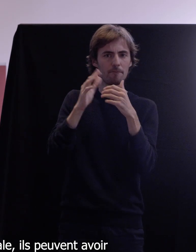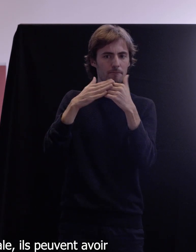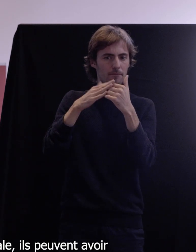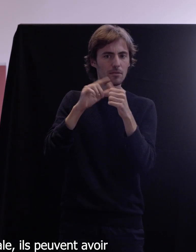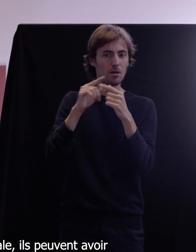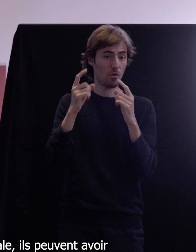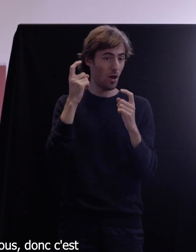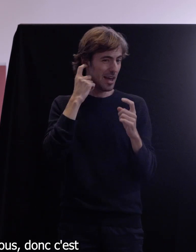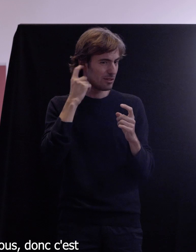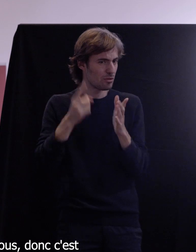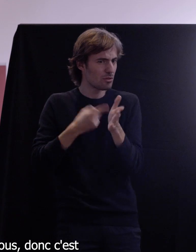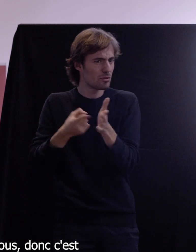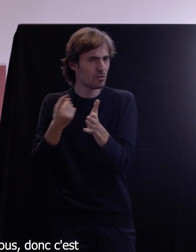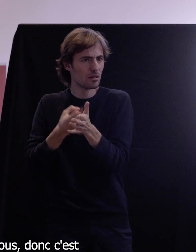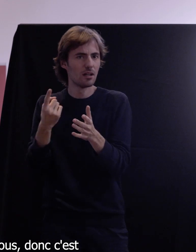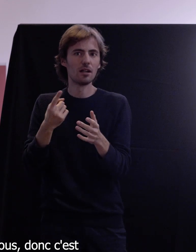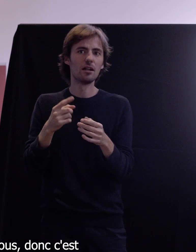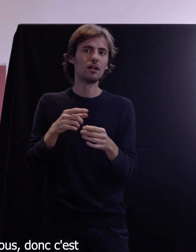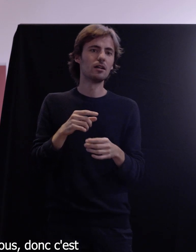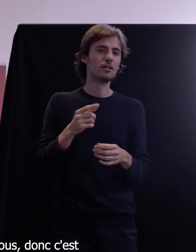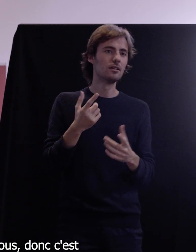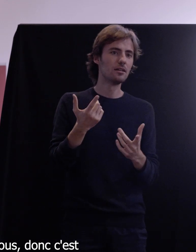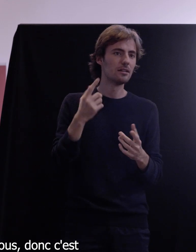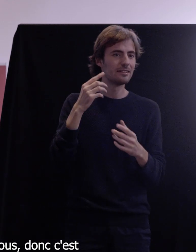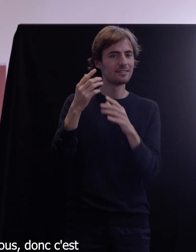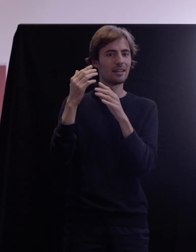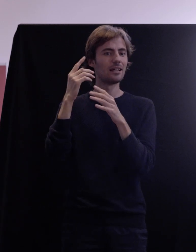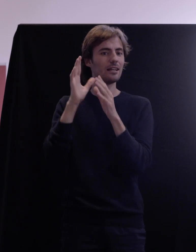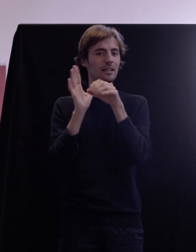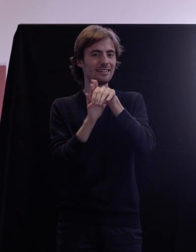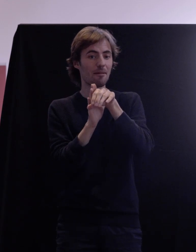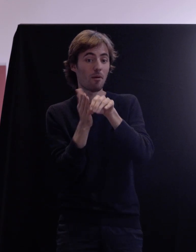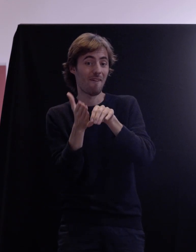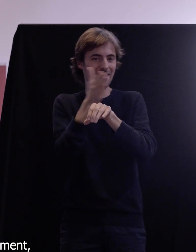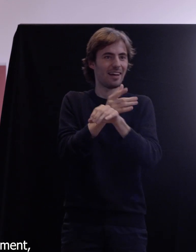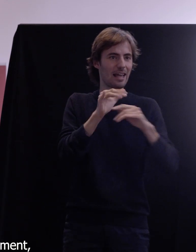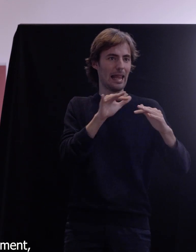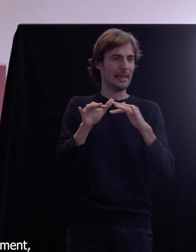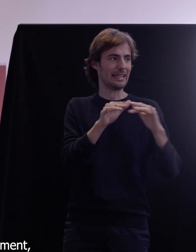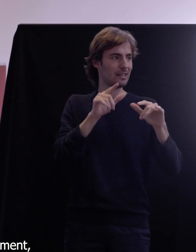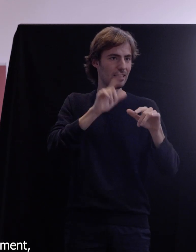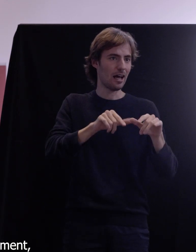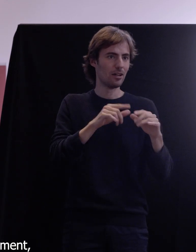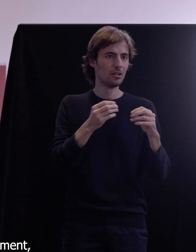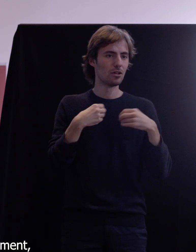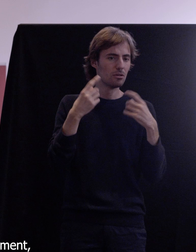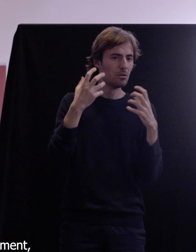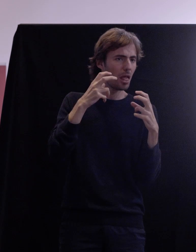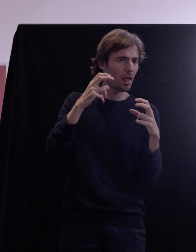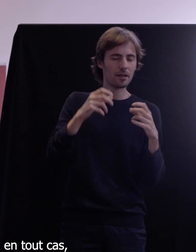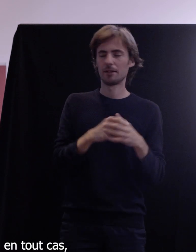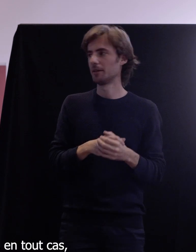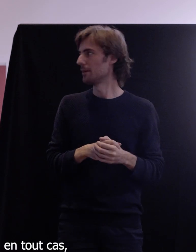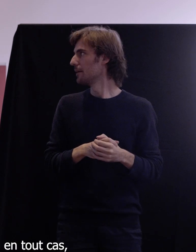otites séreuses, que Véronique appelle les glouglous, donc c'est du liquide qui est derrière le tympan. Plus rarement des malformations